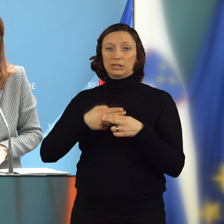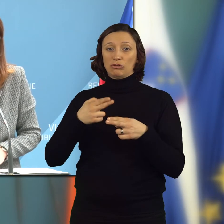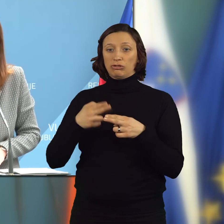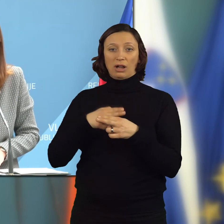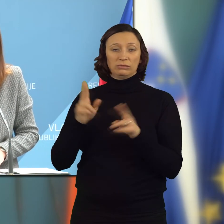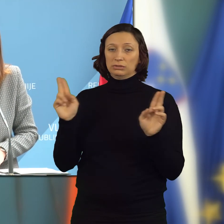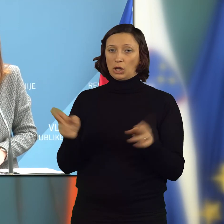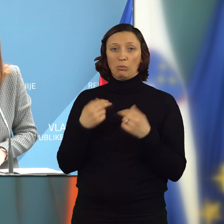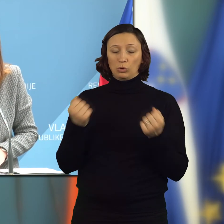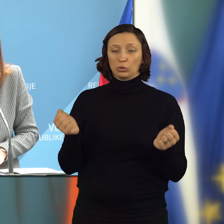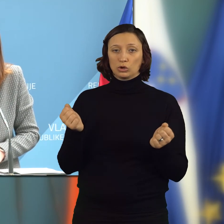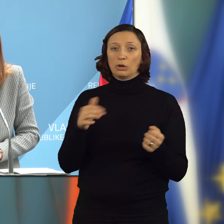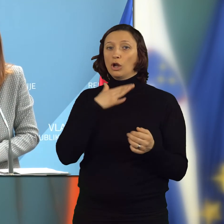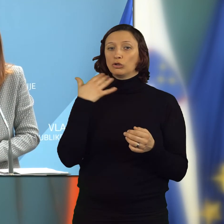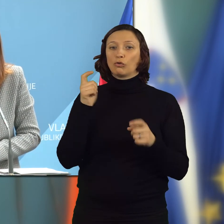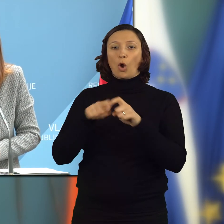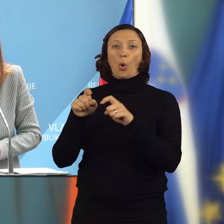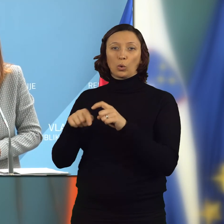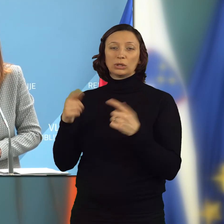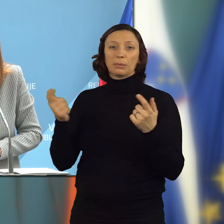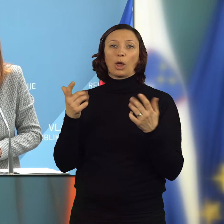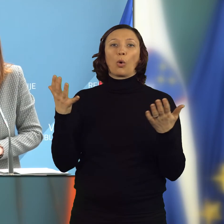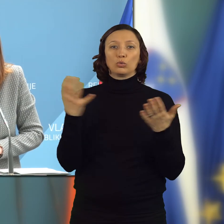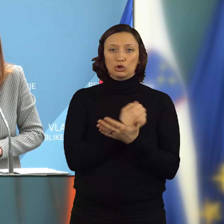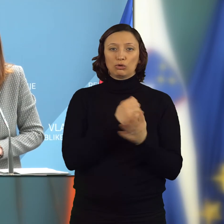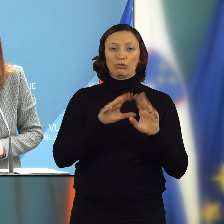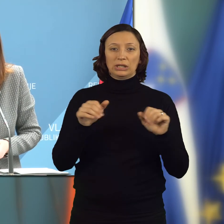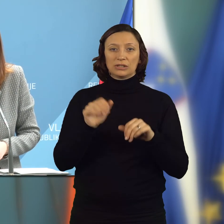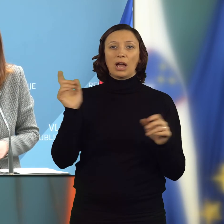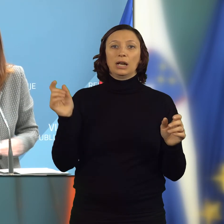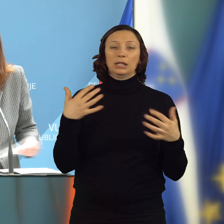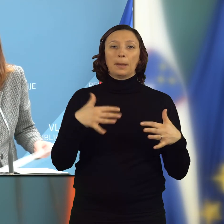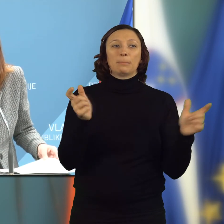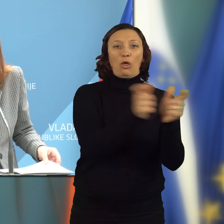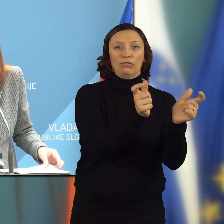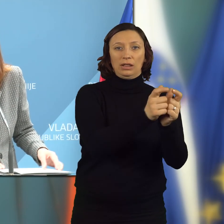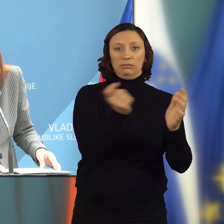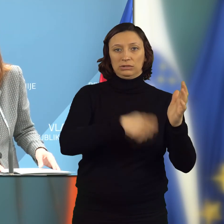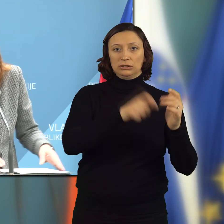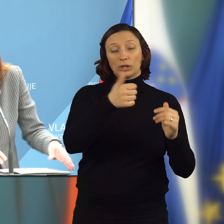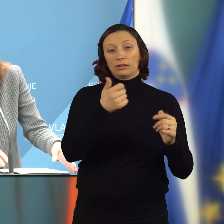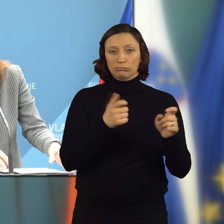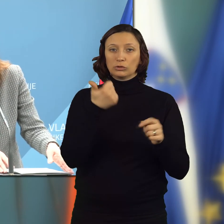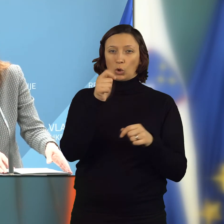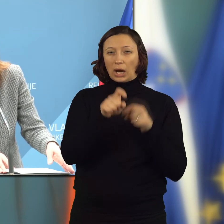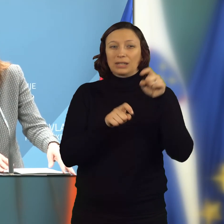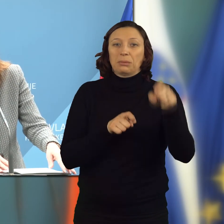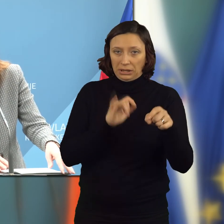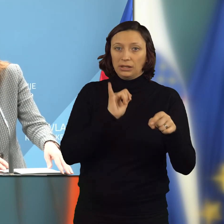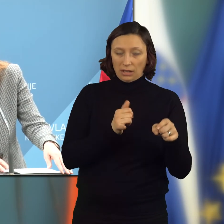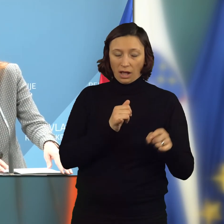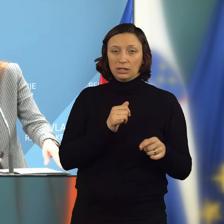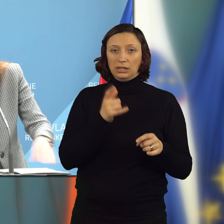z nekaterimi drugimi državami ne omogočimo dovolj orodij, da bi učinkovito izvajali pregon. Tukaj smo šli